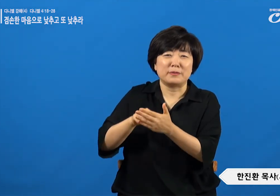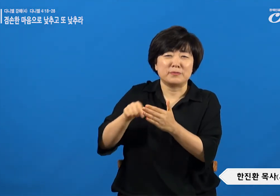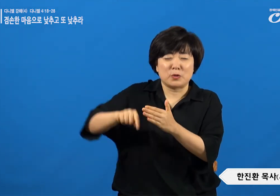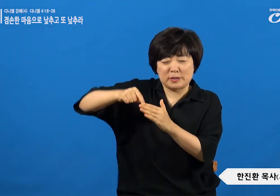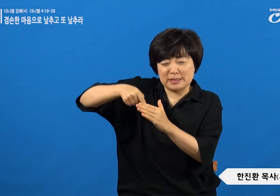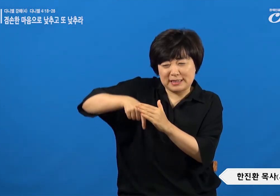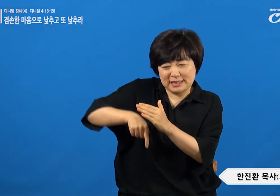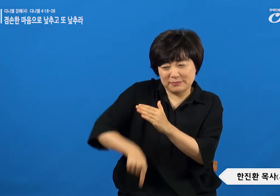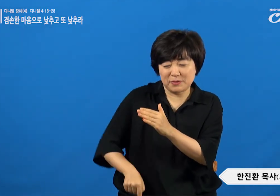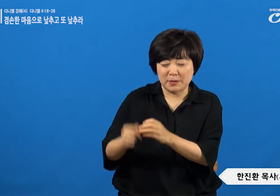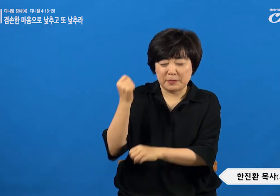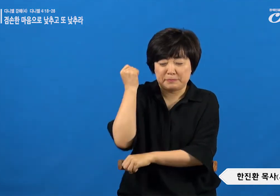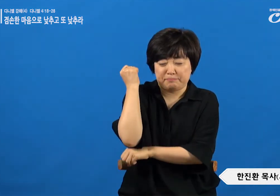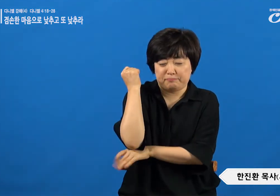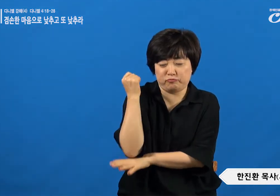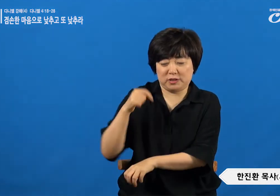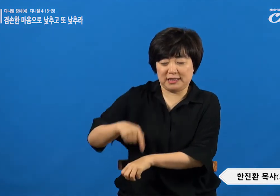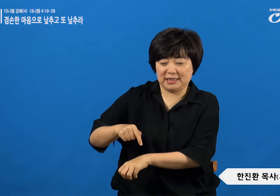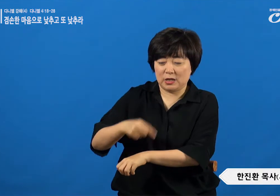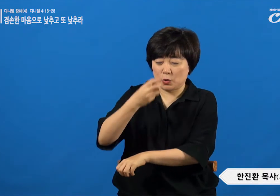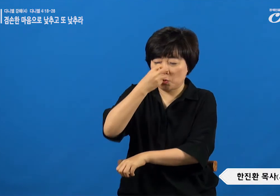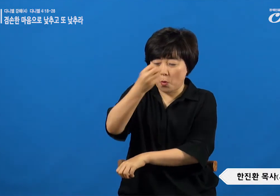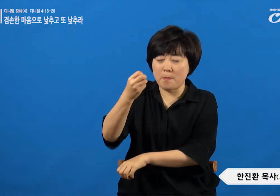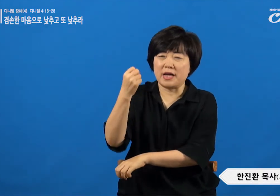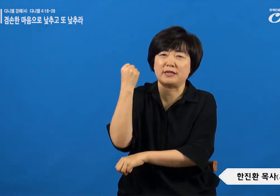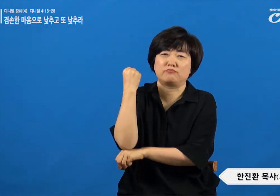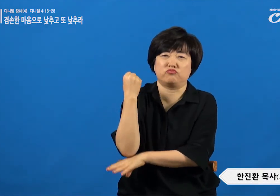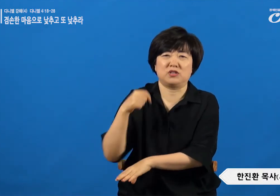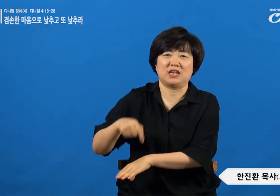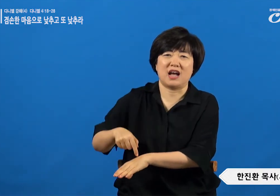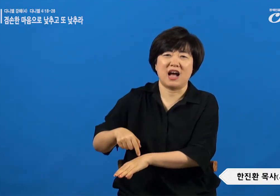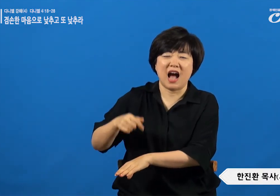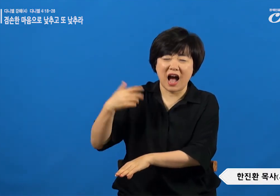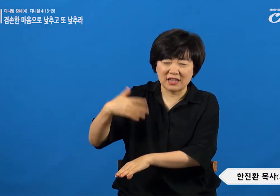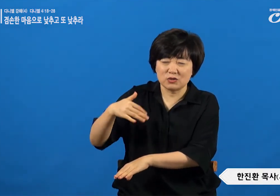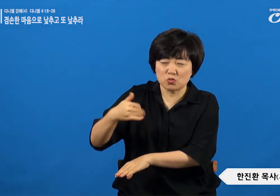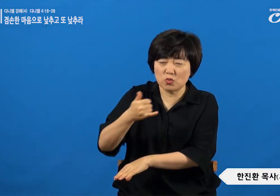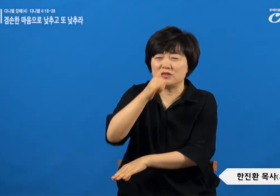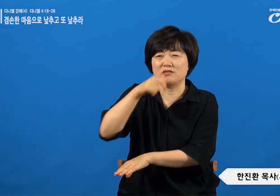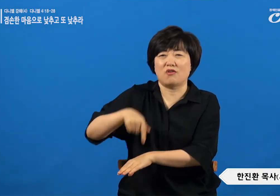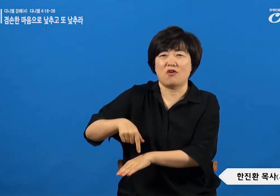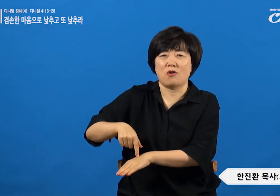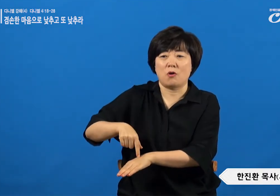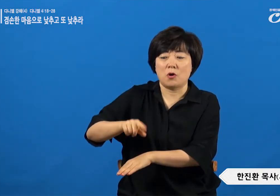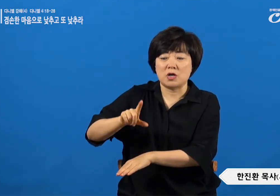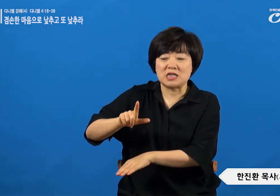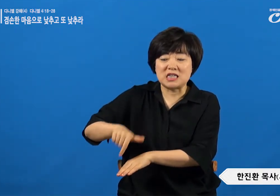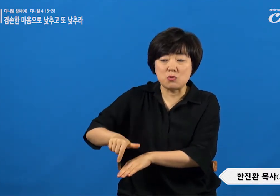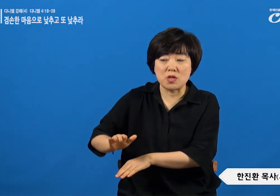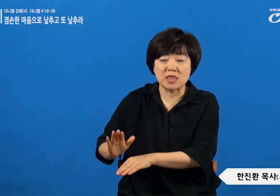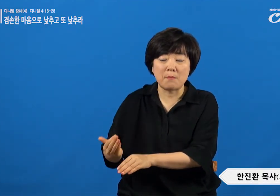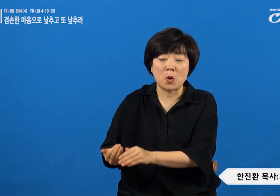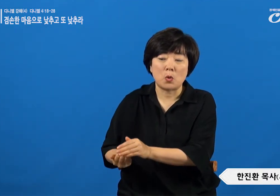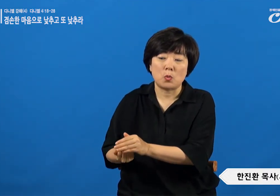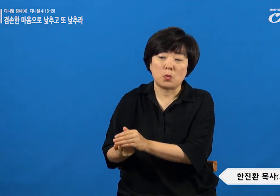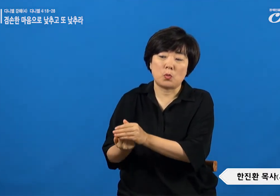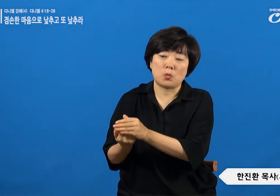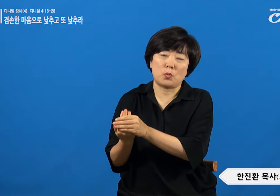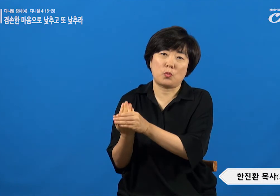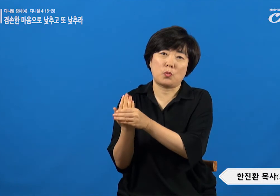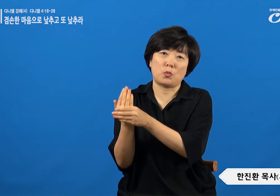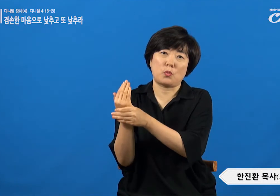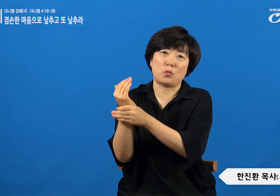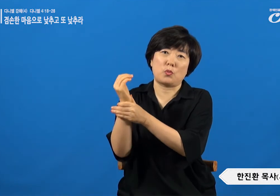마음속 깊은 곳에 교만의 뿌리가 여전히 그대로 박혀 있습니다. 기회가 되면 다시 슬슬